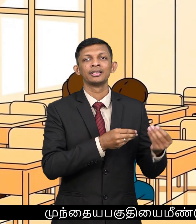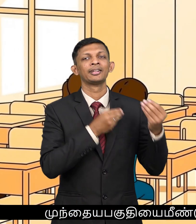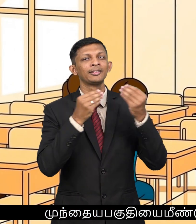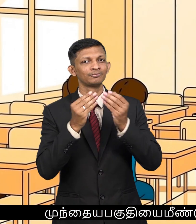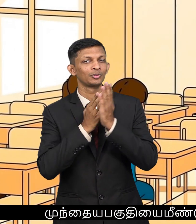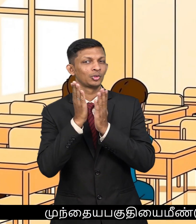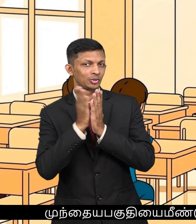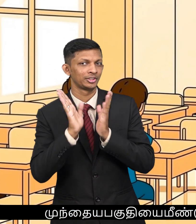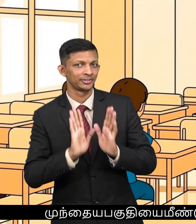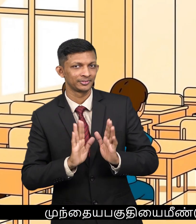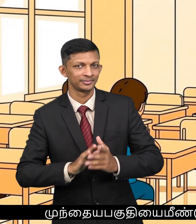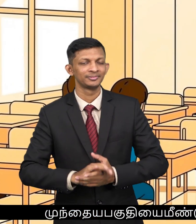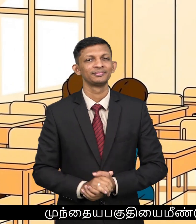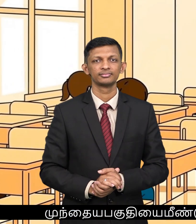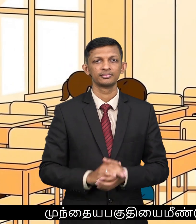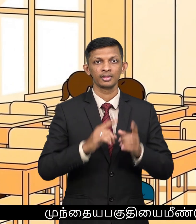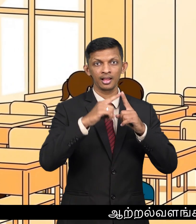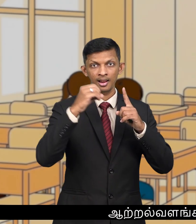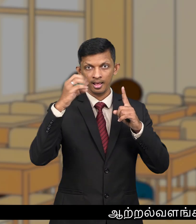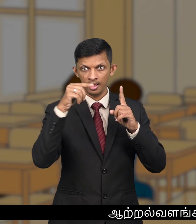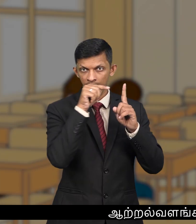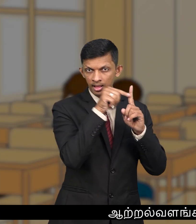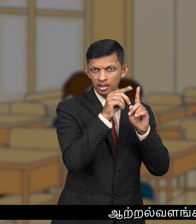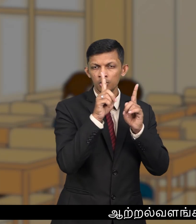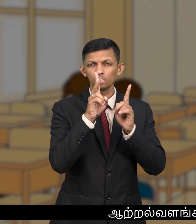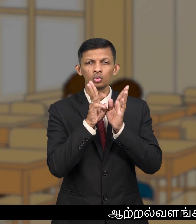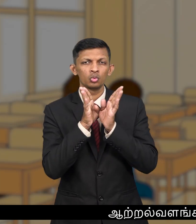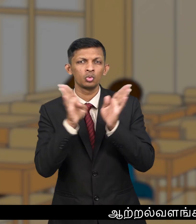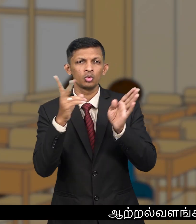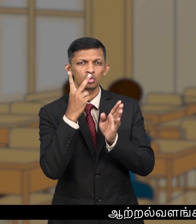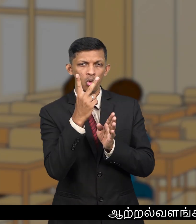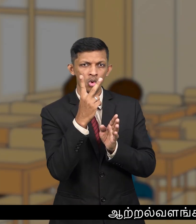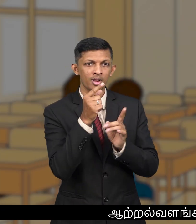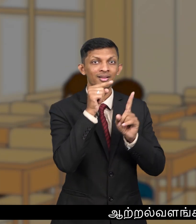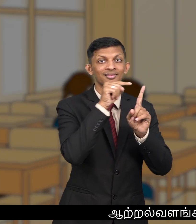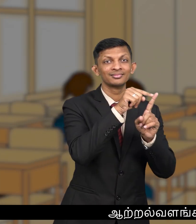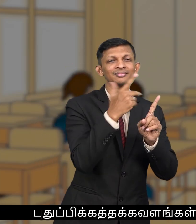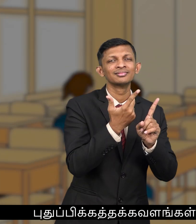முந்தைய பகுதியை மீண்டும் நினைவுபடுத்திக் கொள்ளலாம். ஆற்றல் வளங்கள் 2 வகைப்படும்: